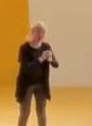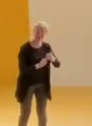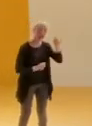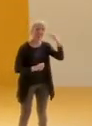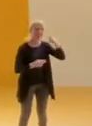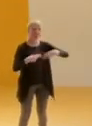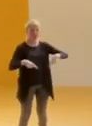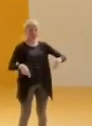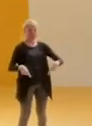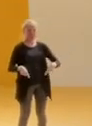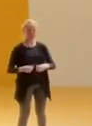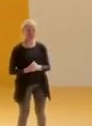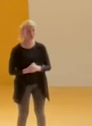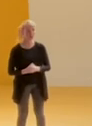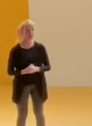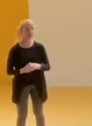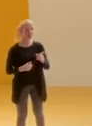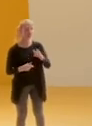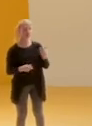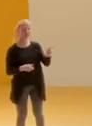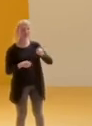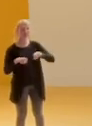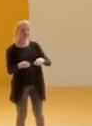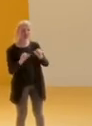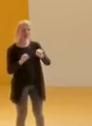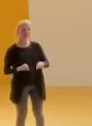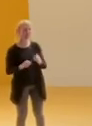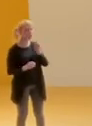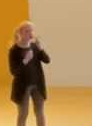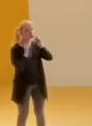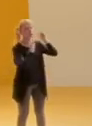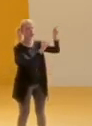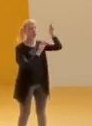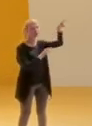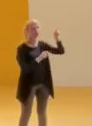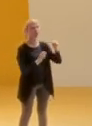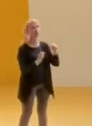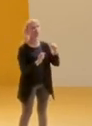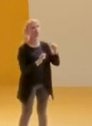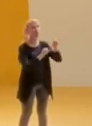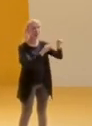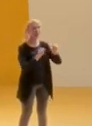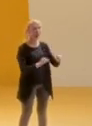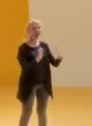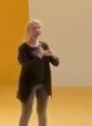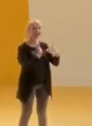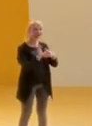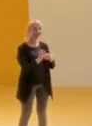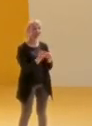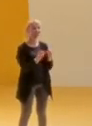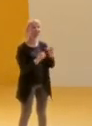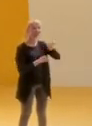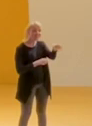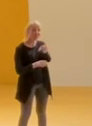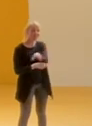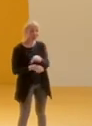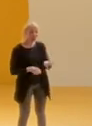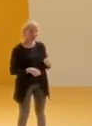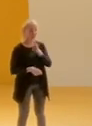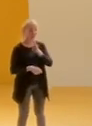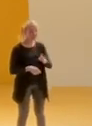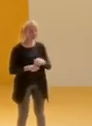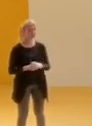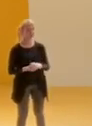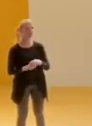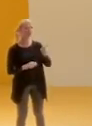zwraca się do banku rezerwy Federalnej w Nowym Jorku o dokonanie wymiany na złoto w większości francuskich aktywów dolarowych posiadanych w USA Bank